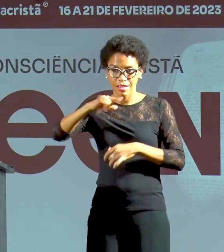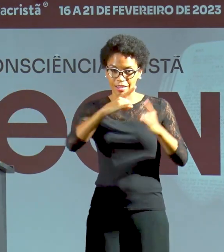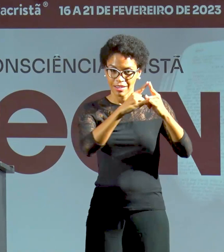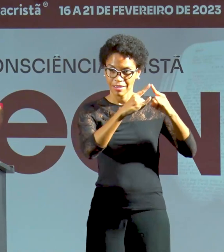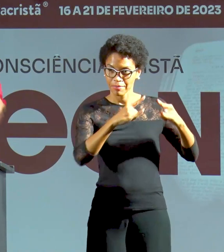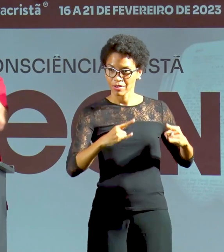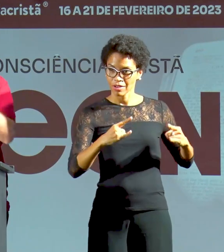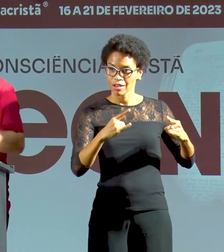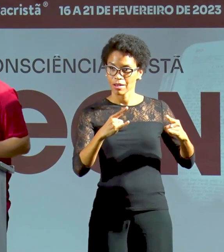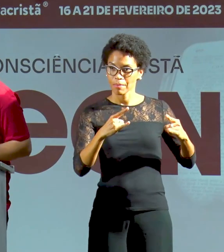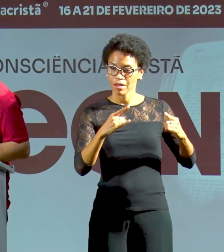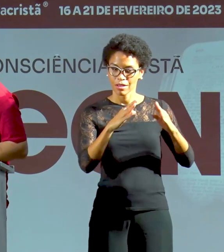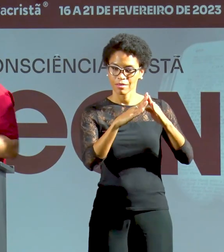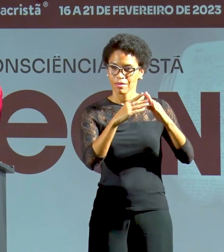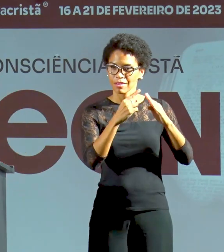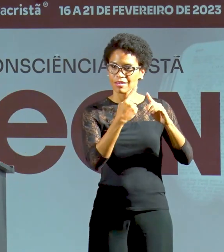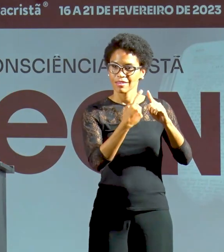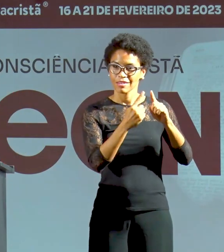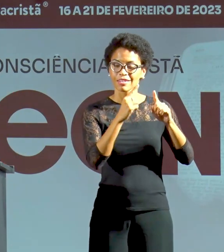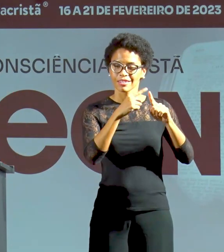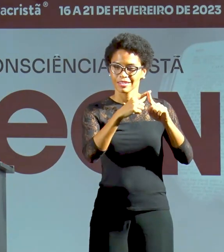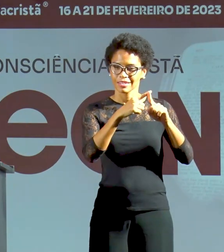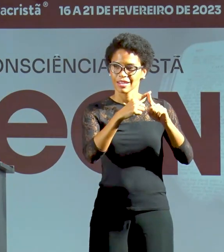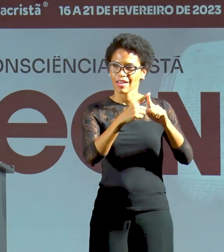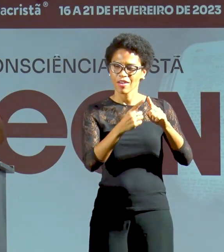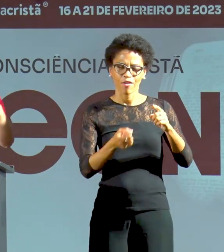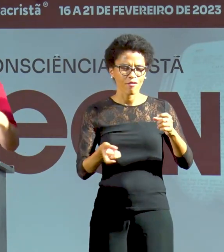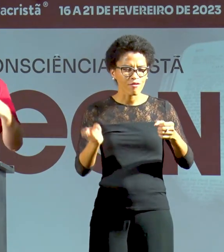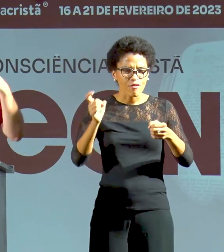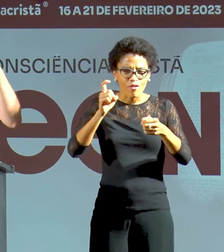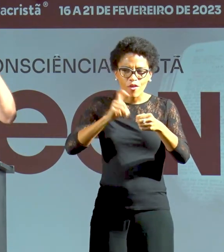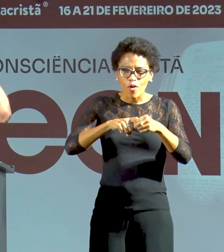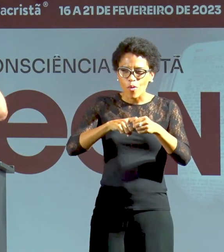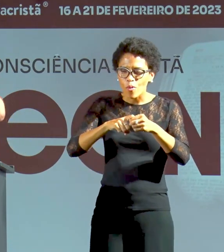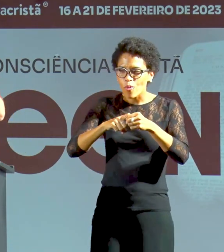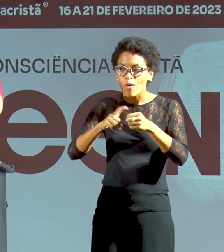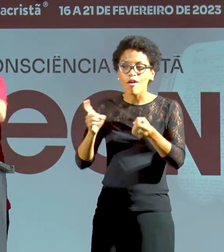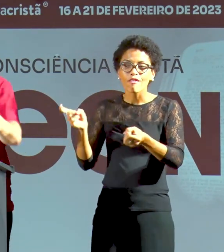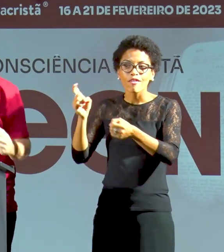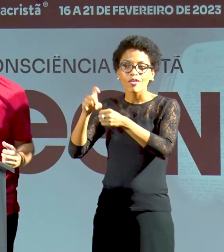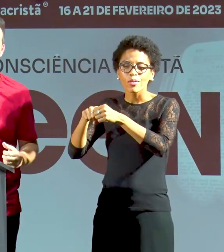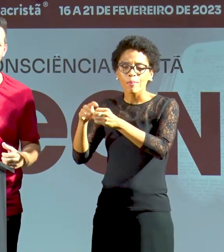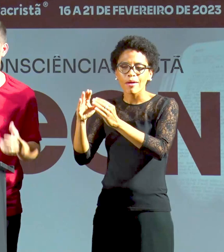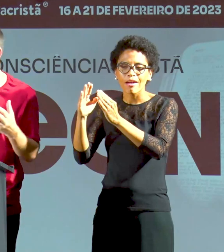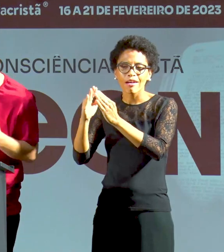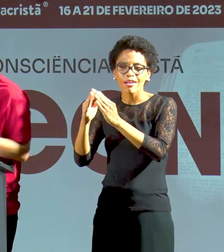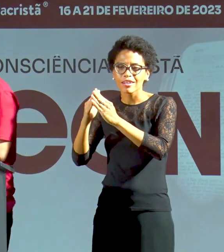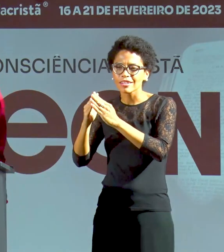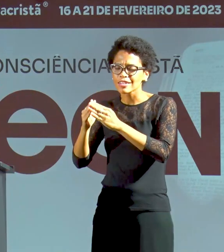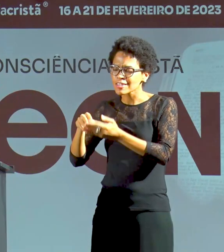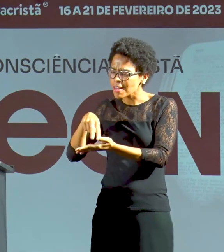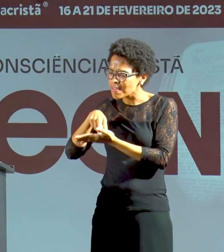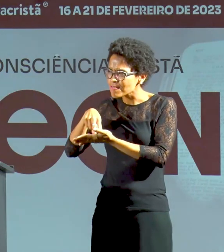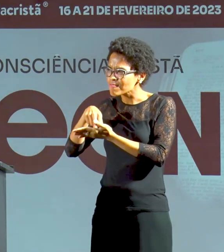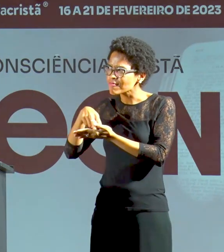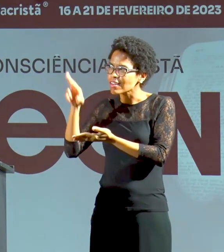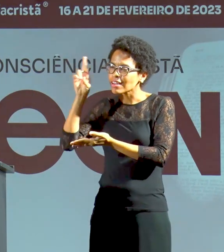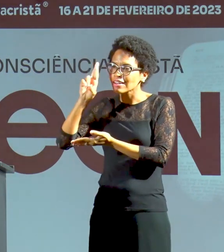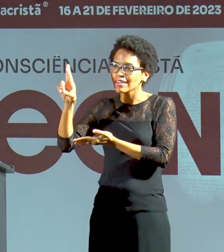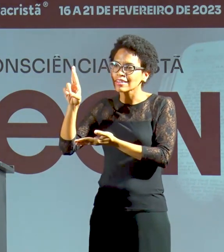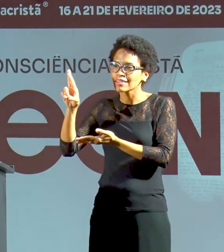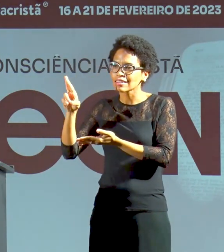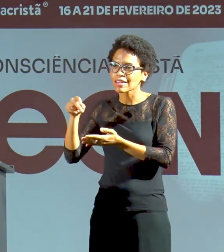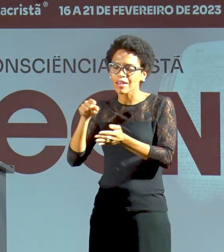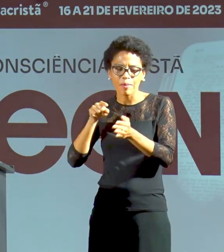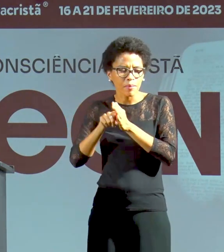ele voltou firme no Senhor nós tivemos a conversa agora ele querendo evangelizar o colega dele eu falei cara cadê o cara que ergue